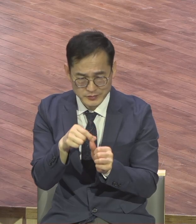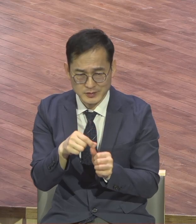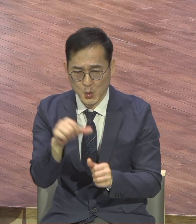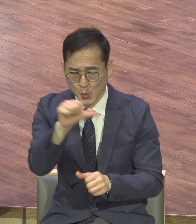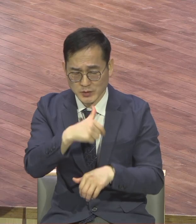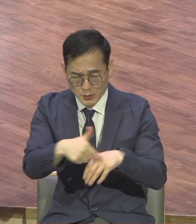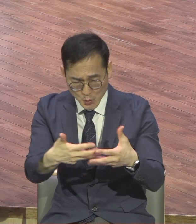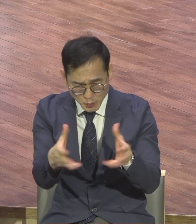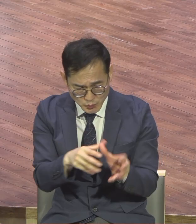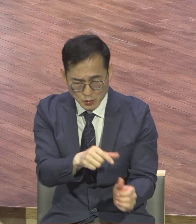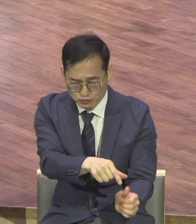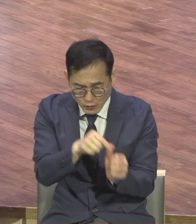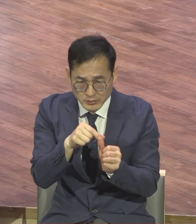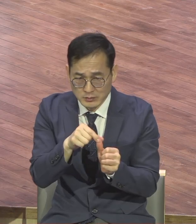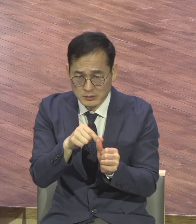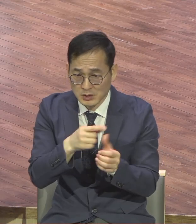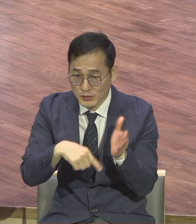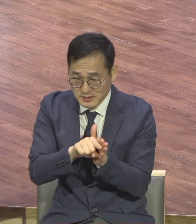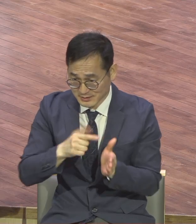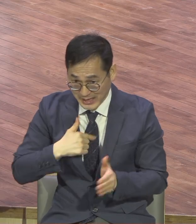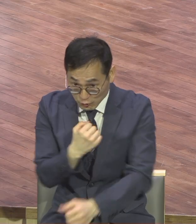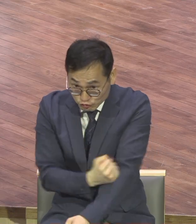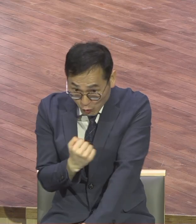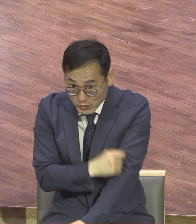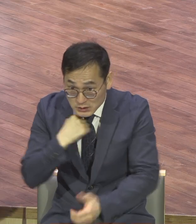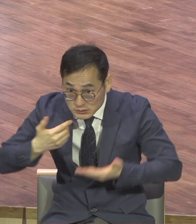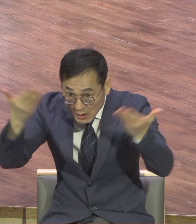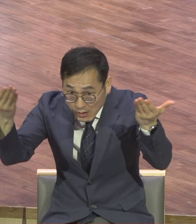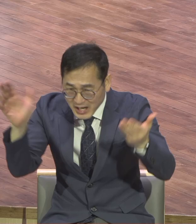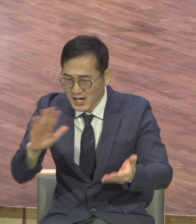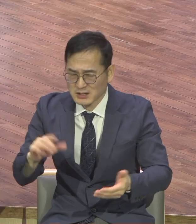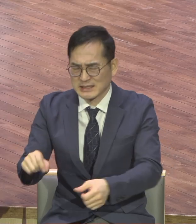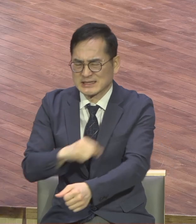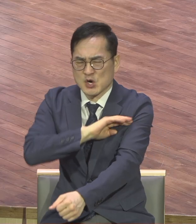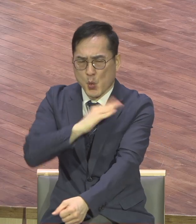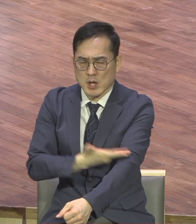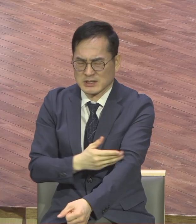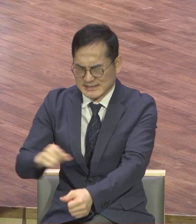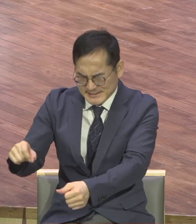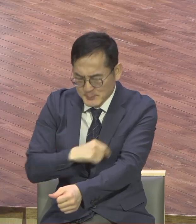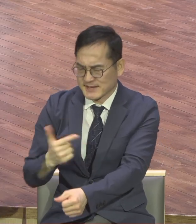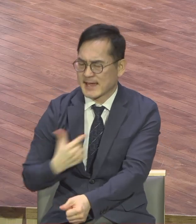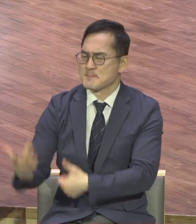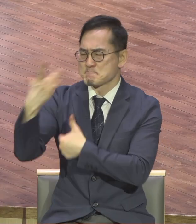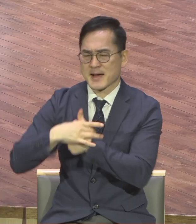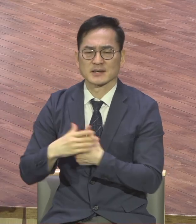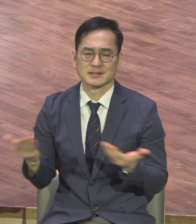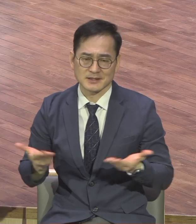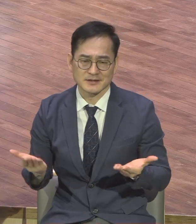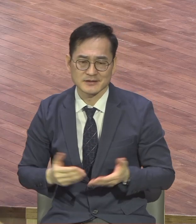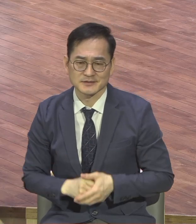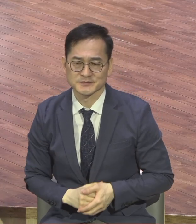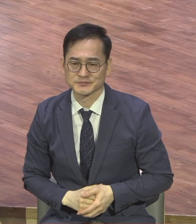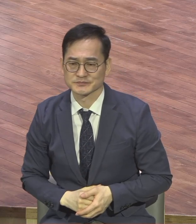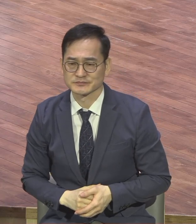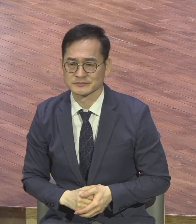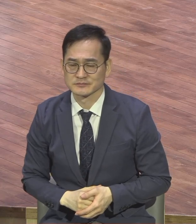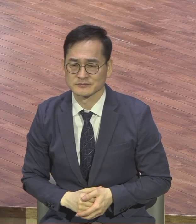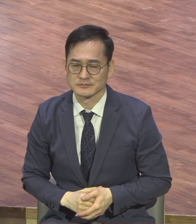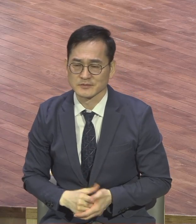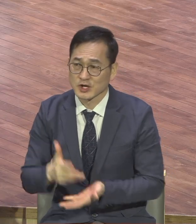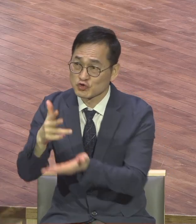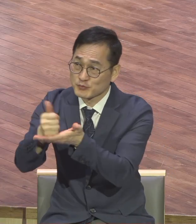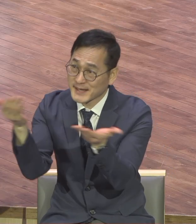그 일에 우리가 모두 희생을 합니까? 아니에요. 특권이에요. 특권. 여러분이 하나님의 이름을 주의 일을